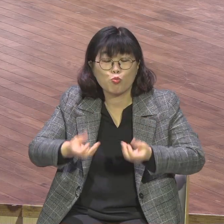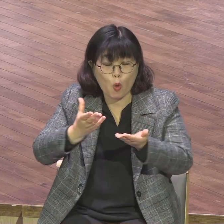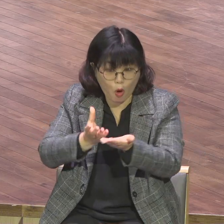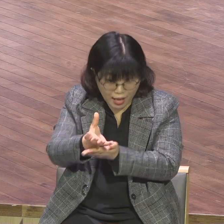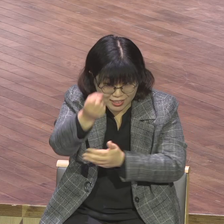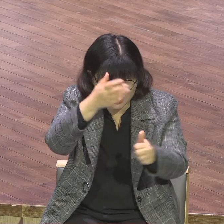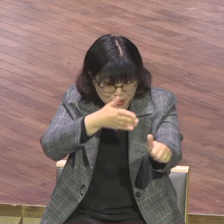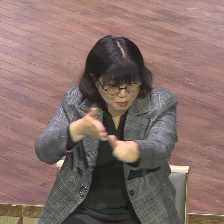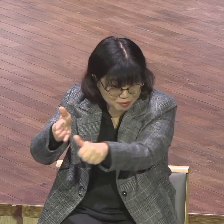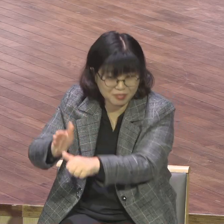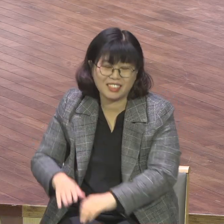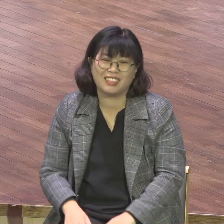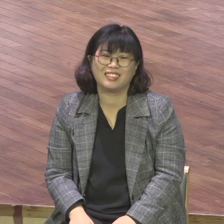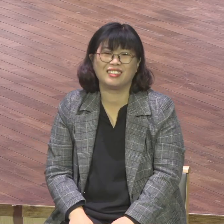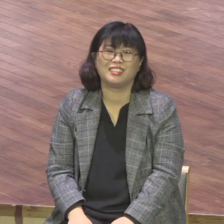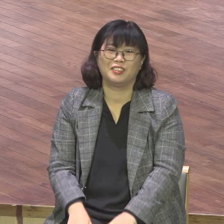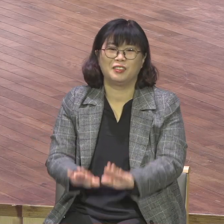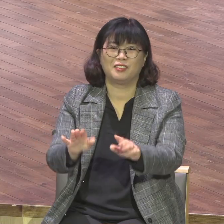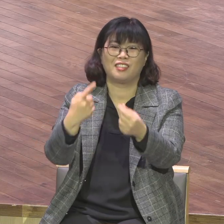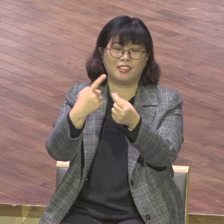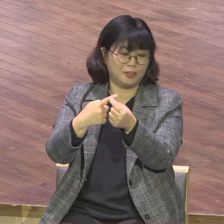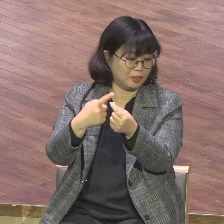복음적 부부관계입니다. 22절 봅니다.